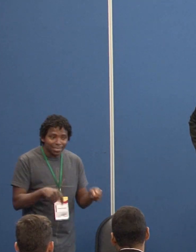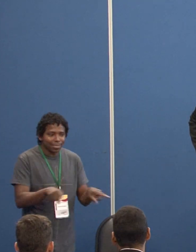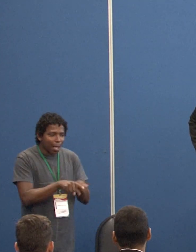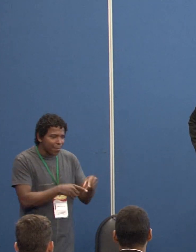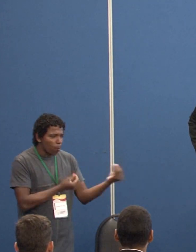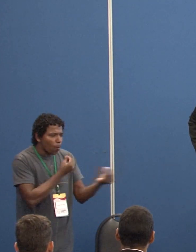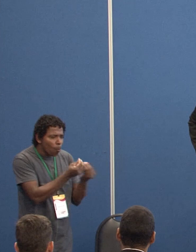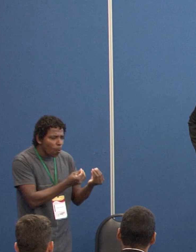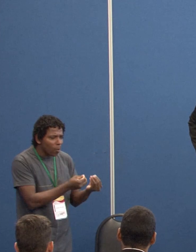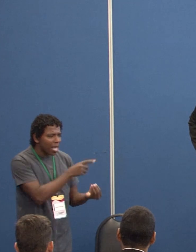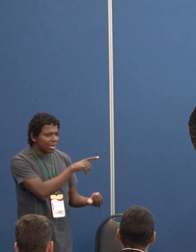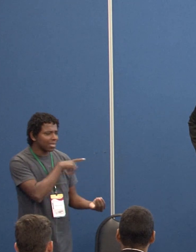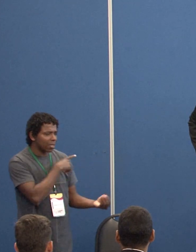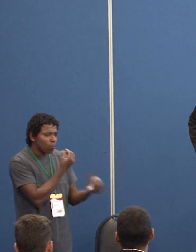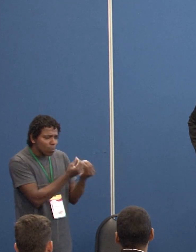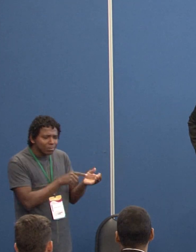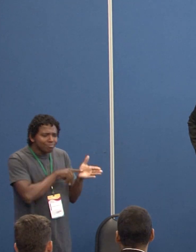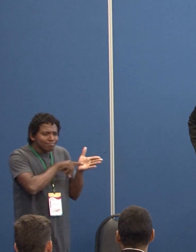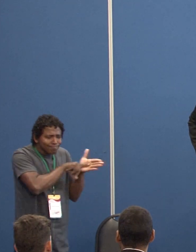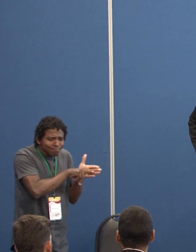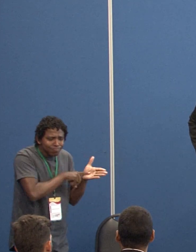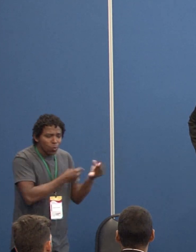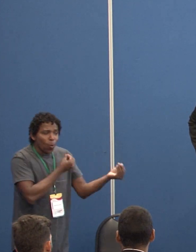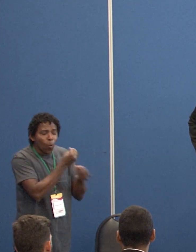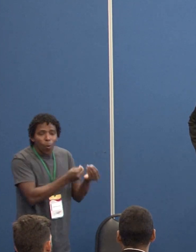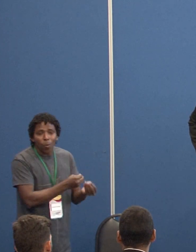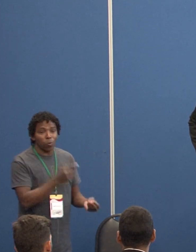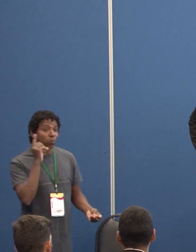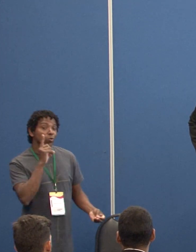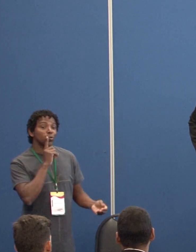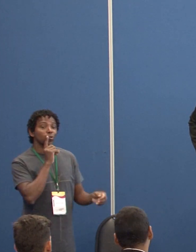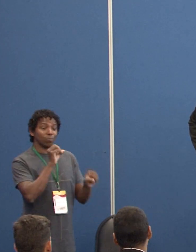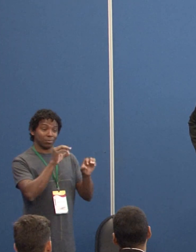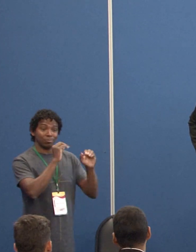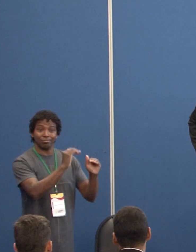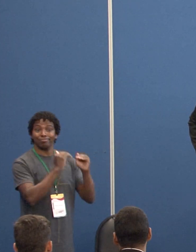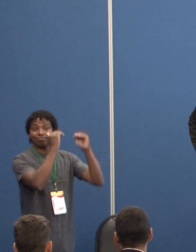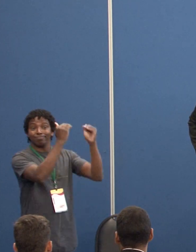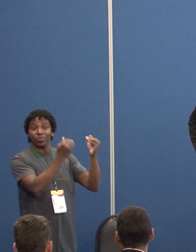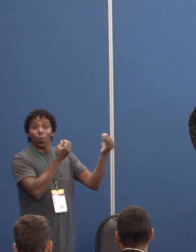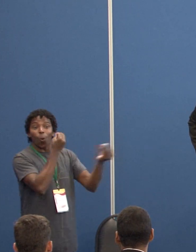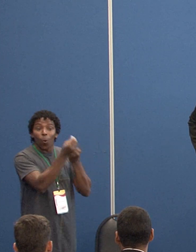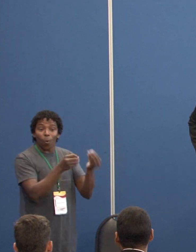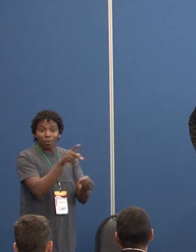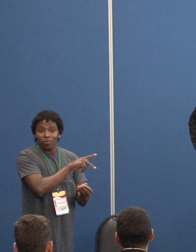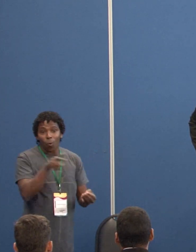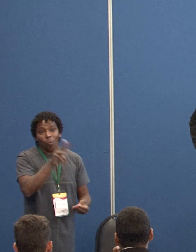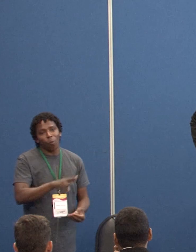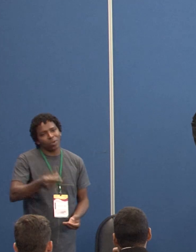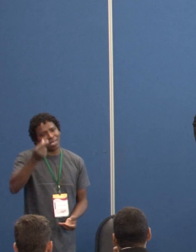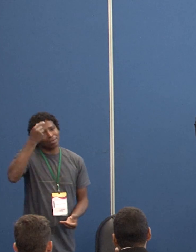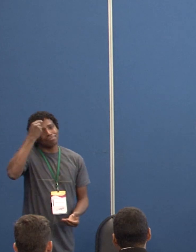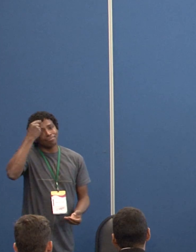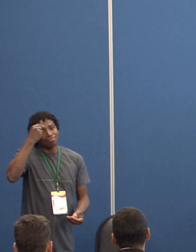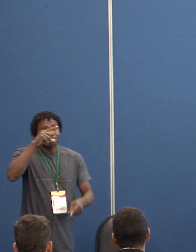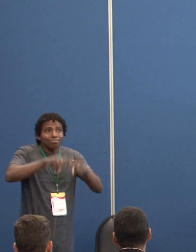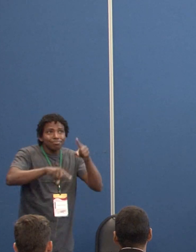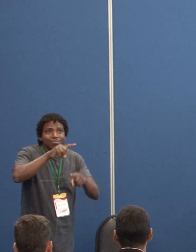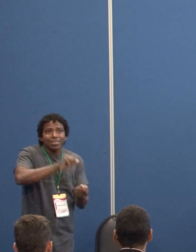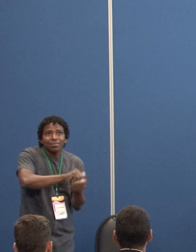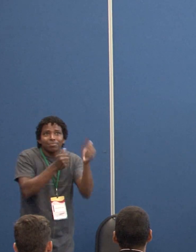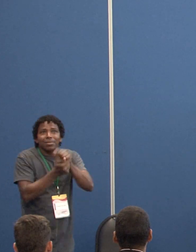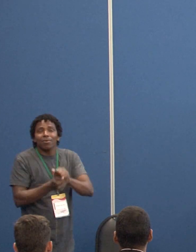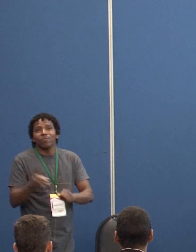e não conseguem ter sucesso também no seu nível acadêmico posteriormente. Então,